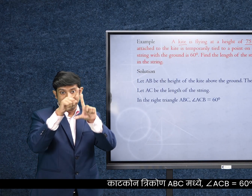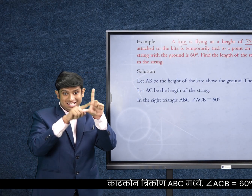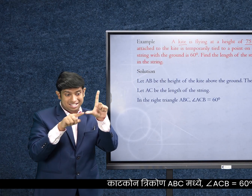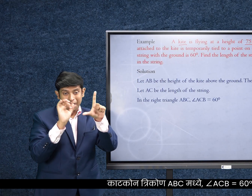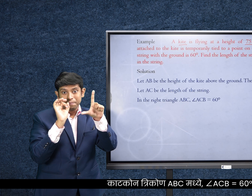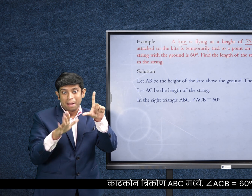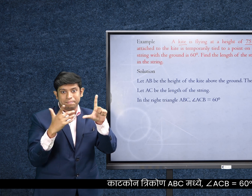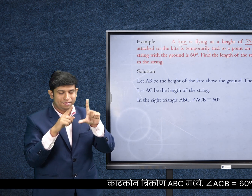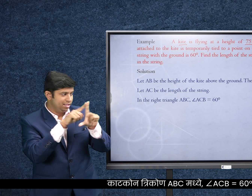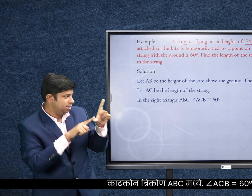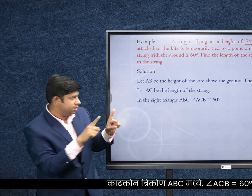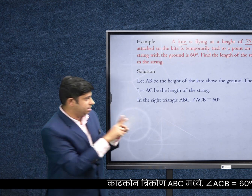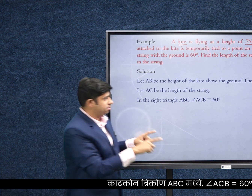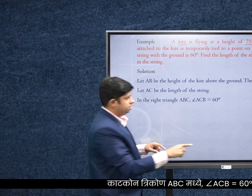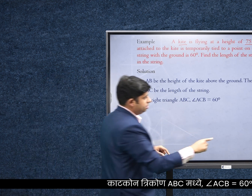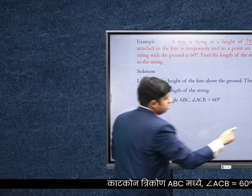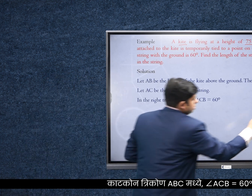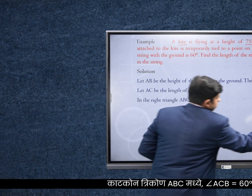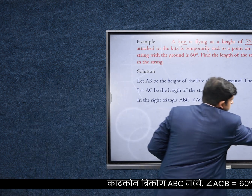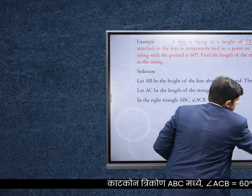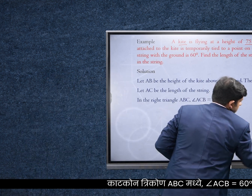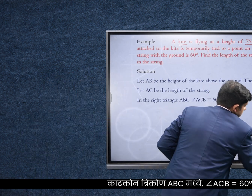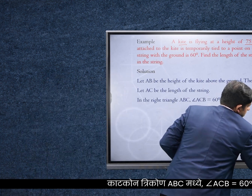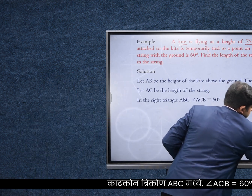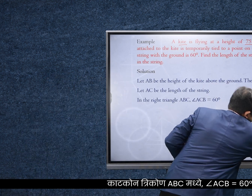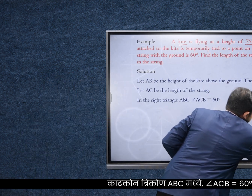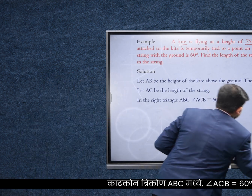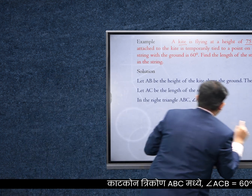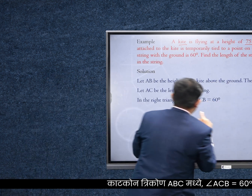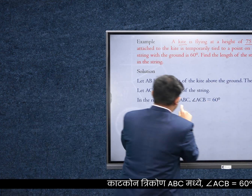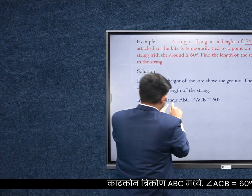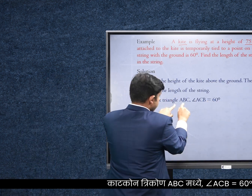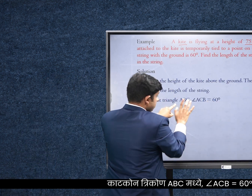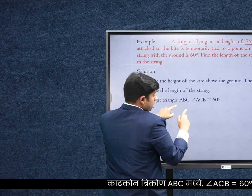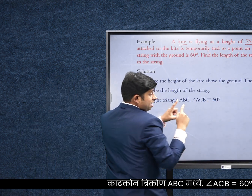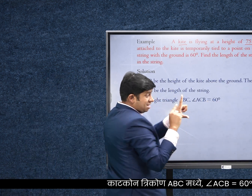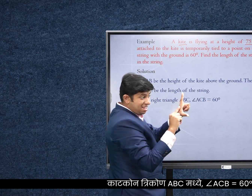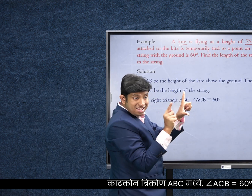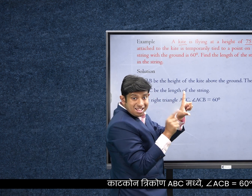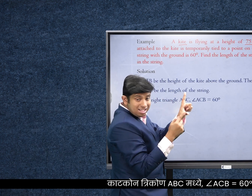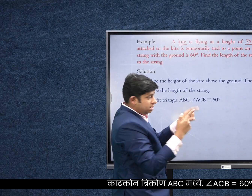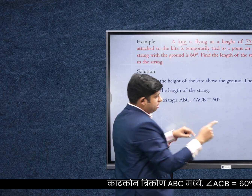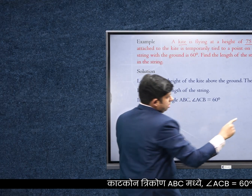काटकोन त्रिकोण ABC मध्ये कोन ACB बरोबर 60 अंश.